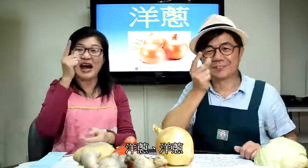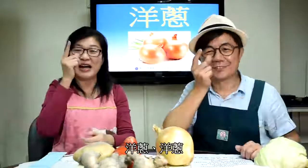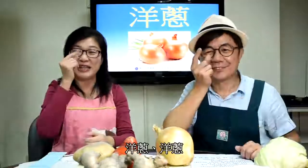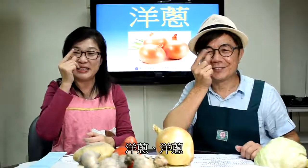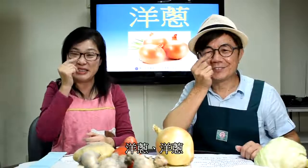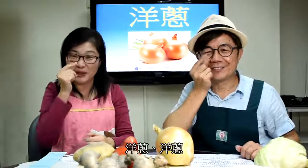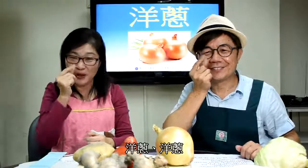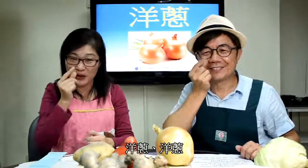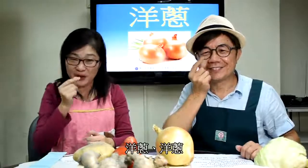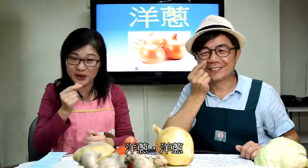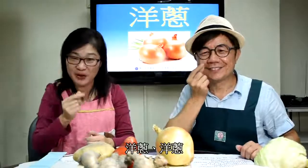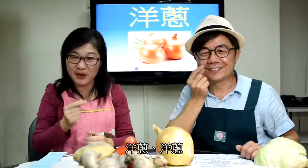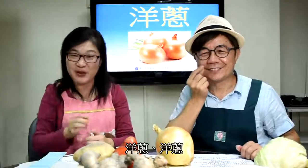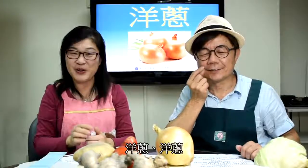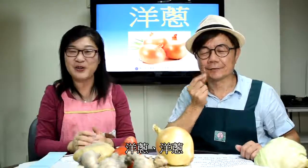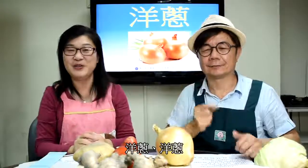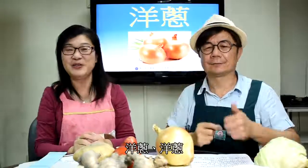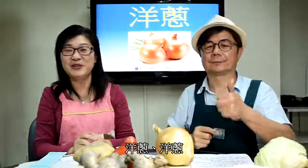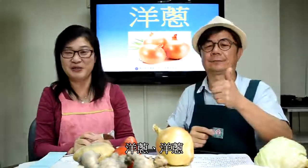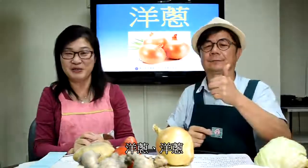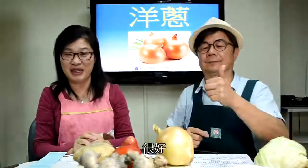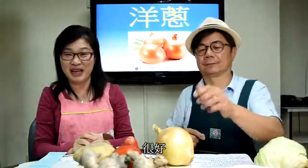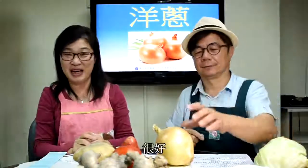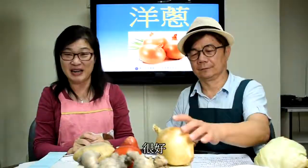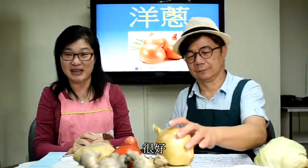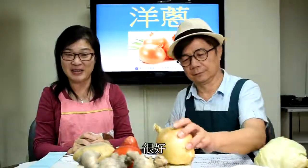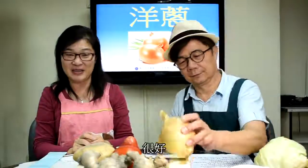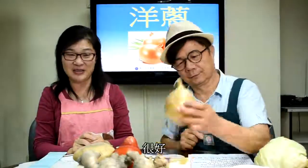洋葱，很好。